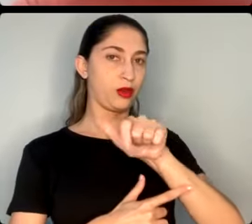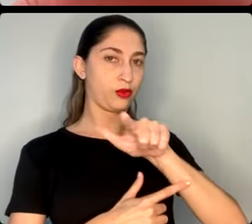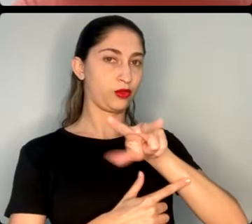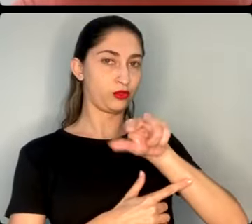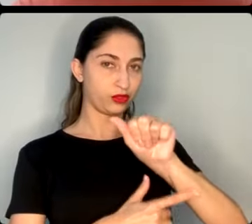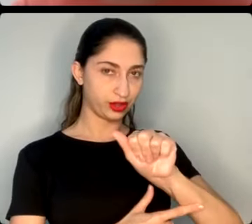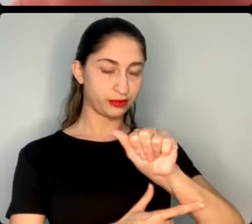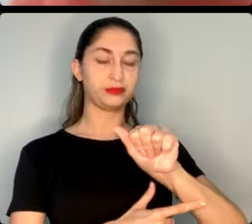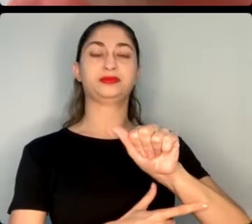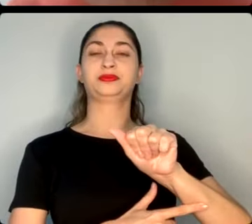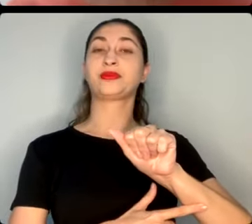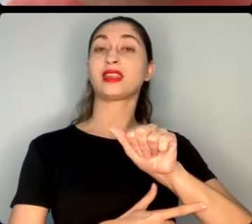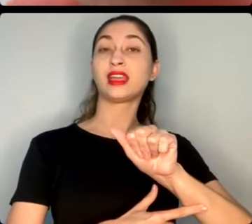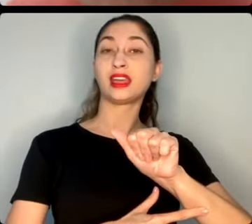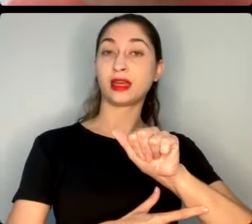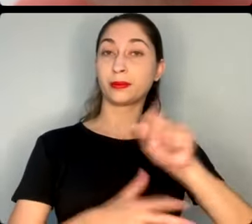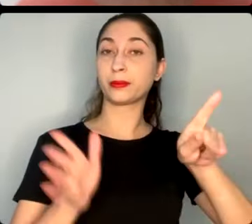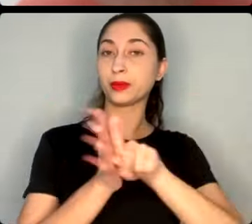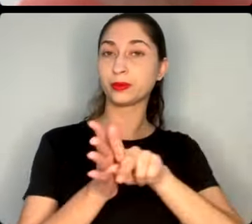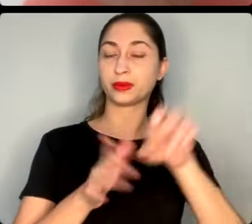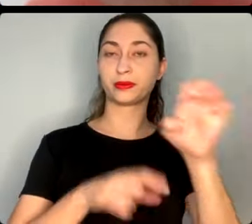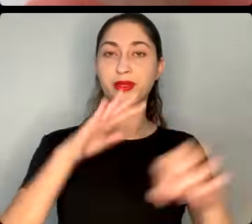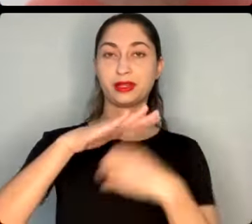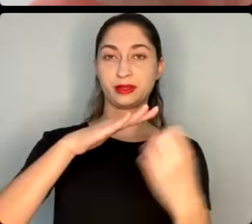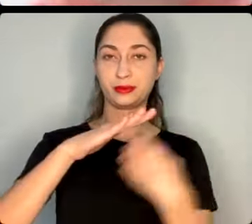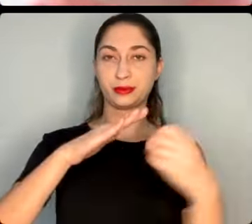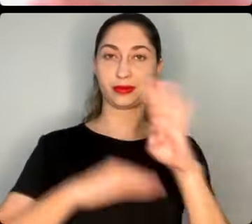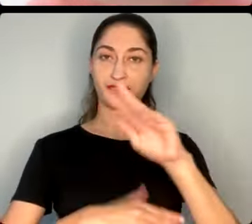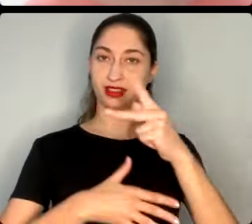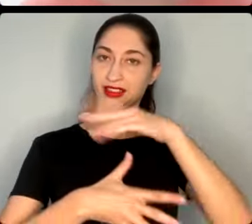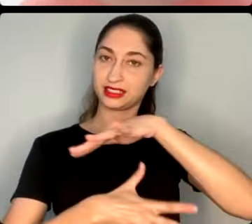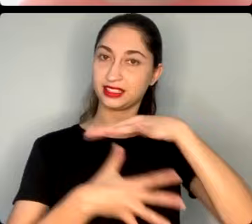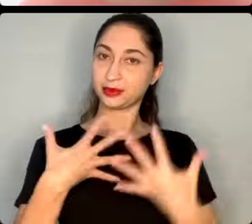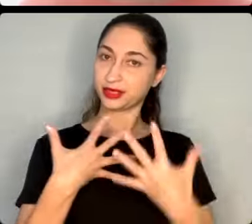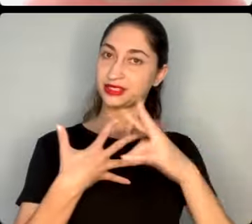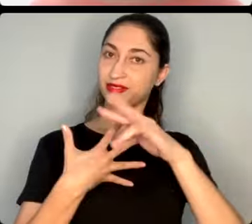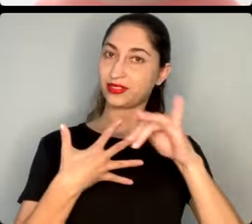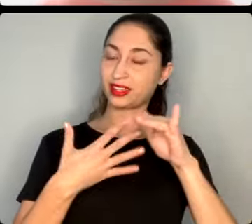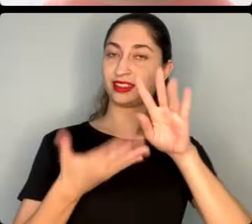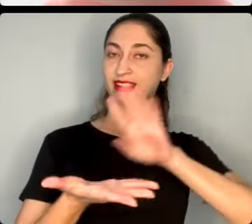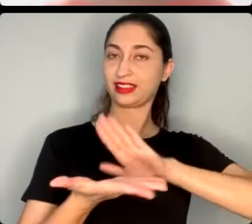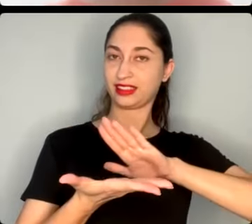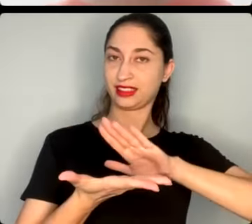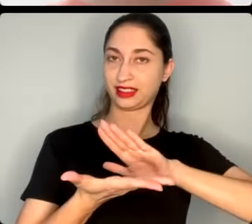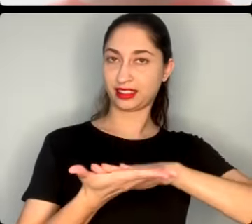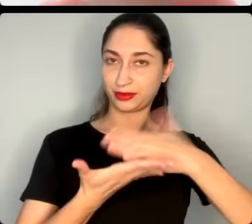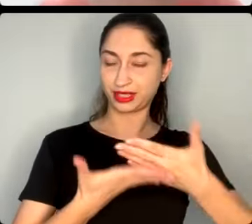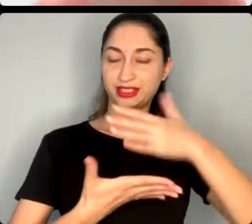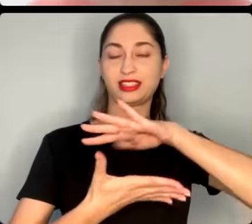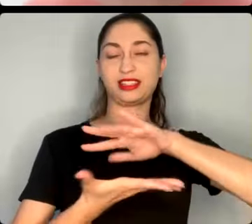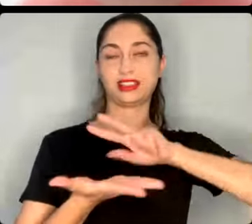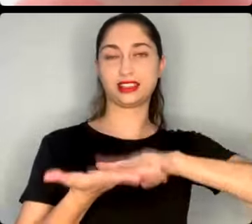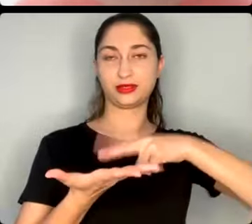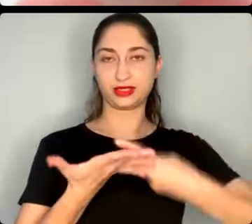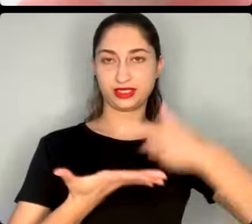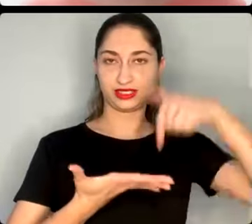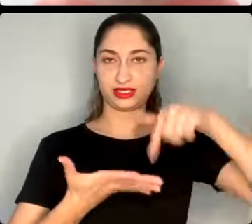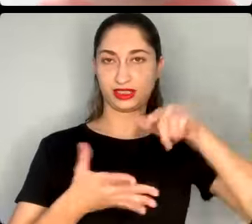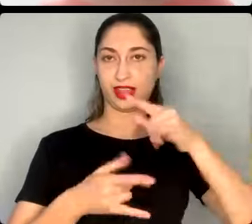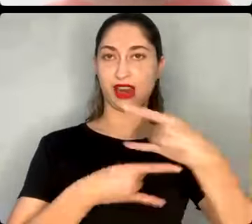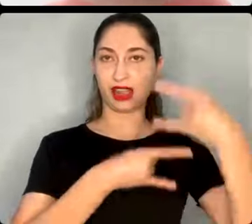do DH em Libras. Ela vai nos ajudar aqui na tradução.